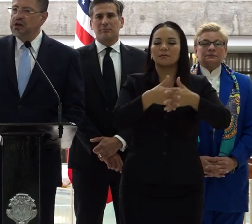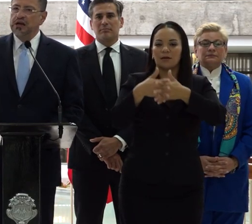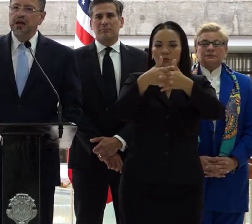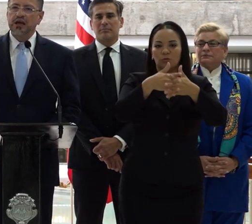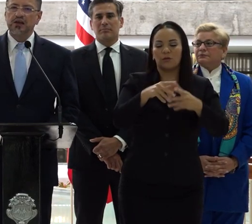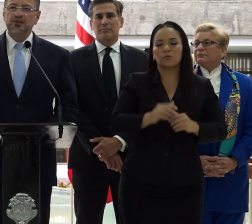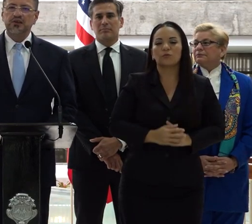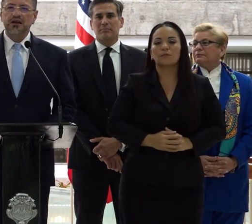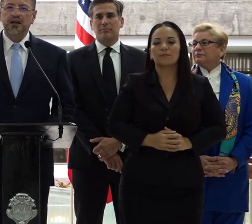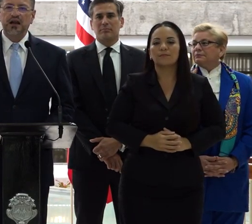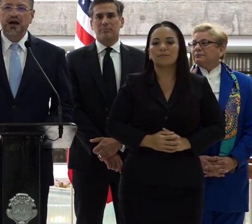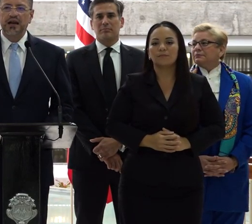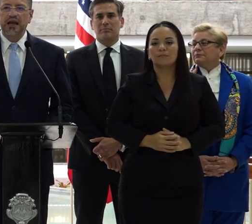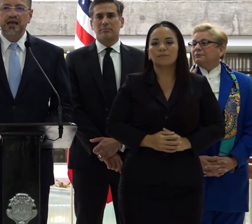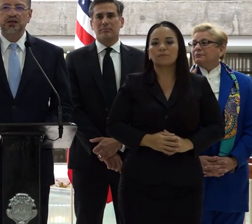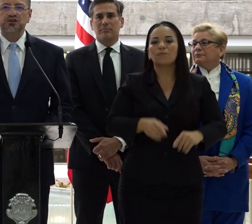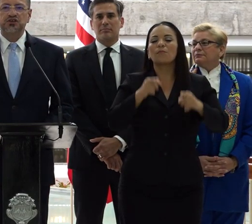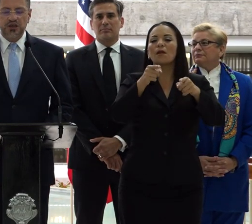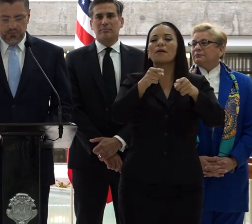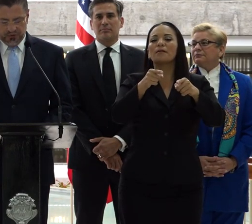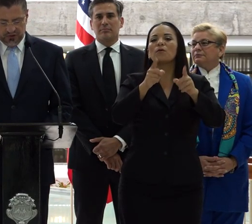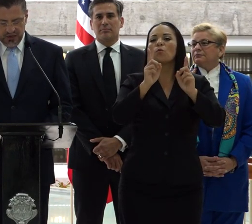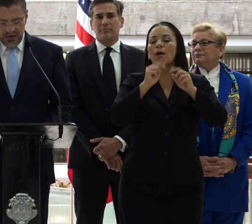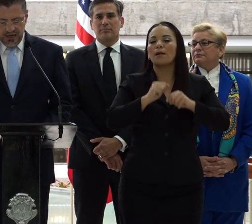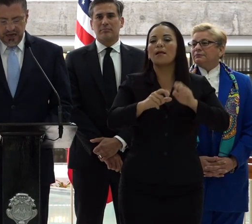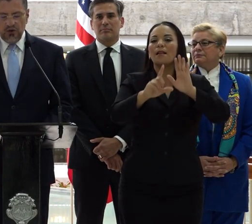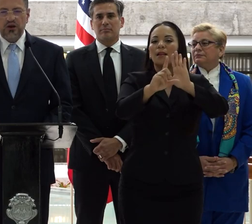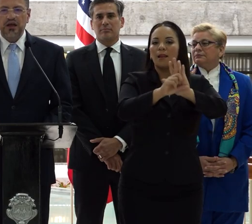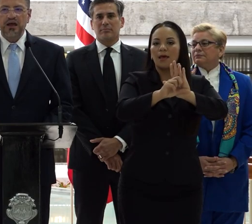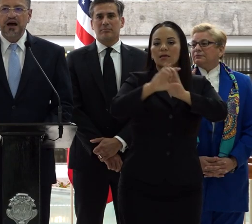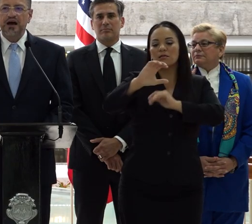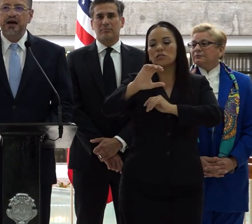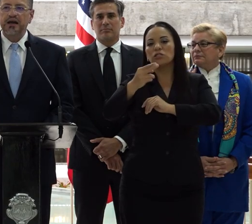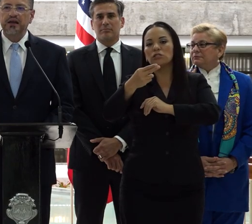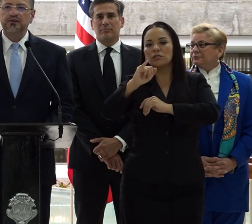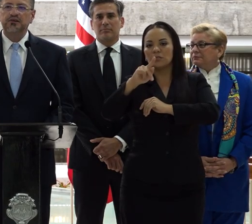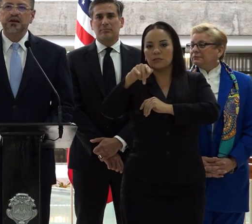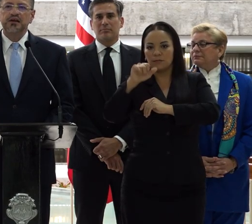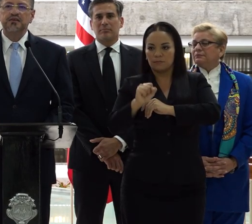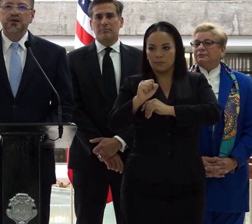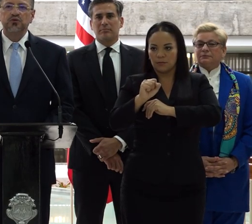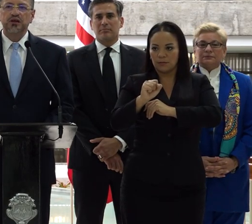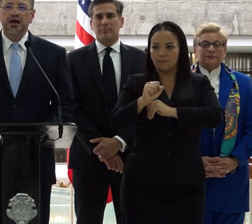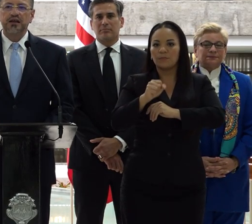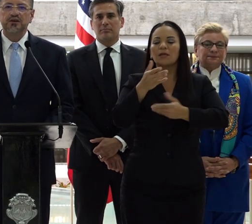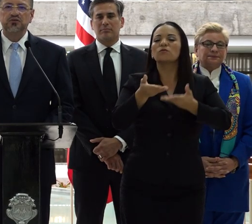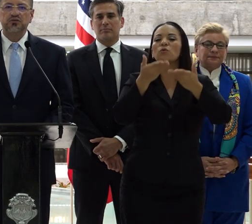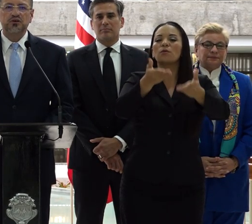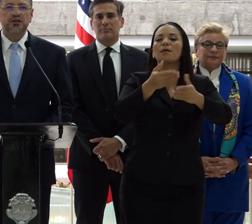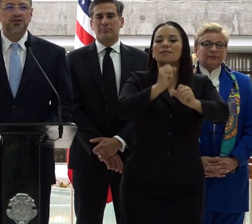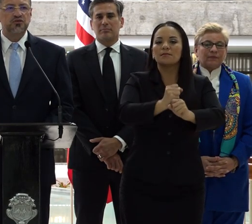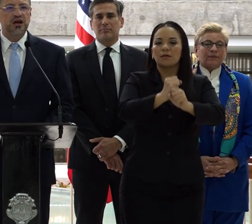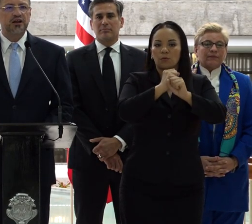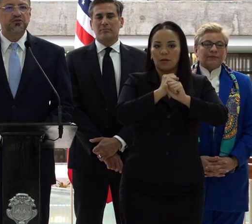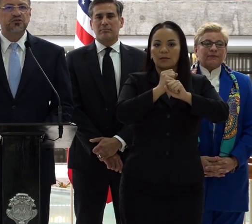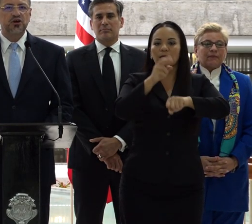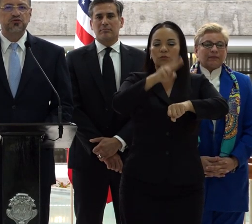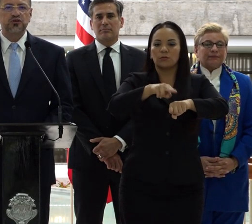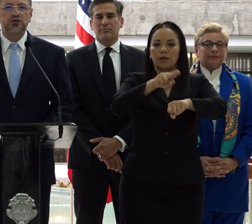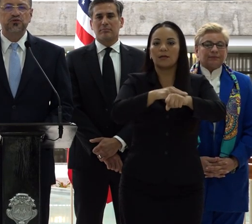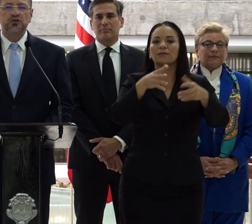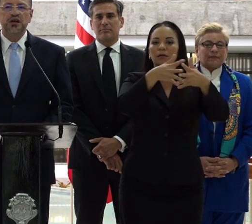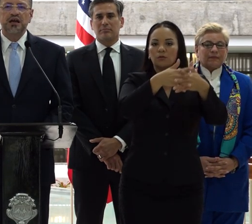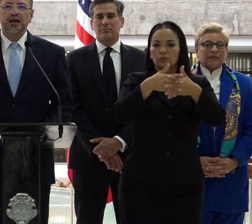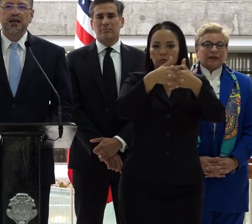Unidos, que es la ley CHIPS, que lo que da es seguridad nacional a los